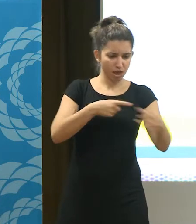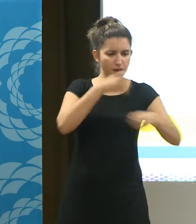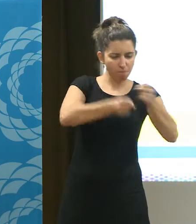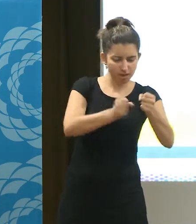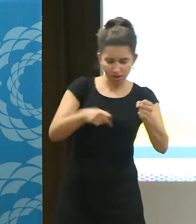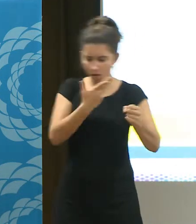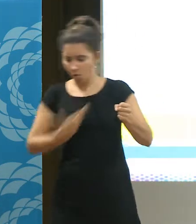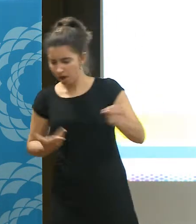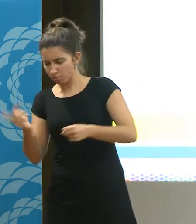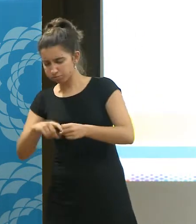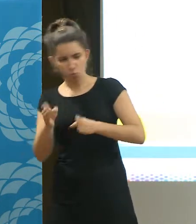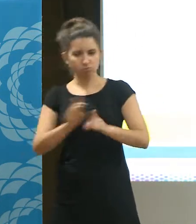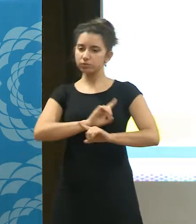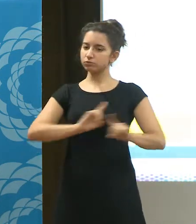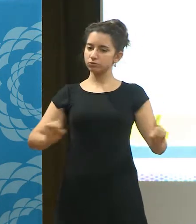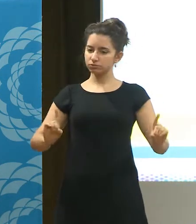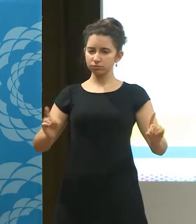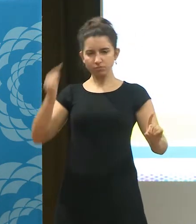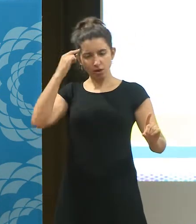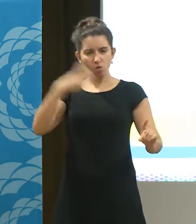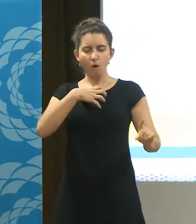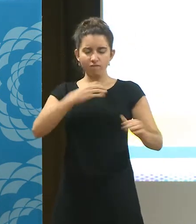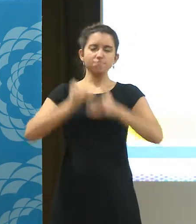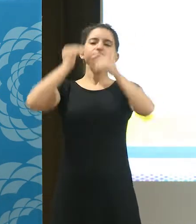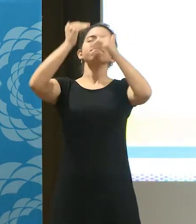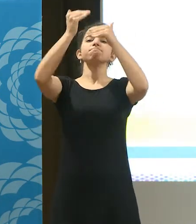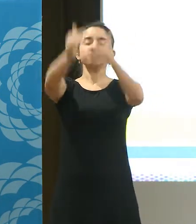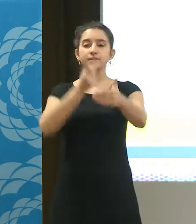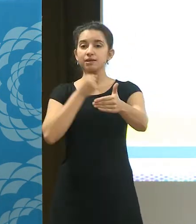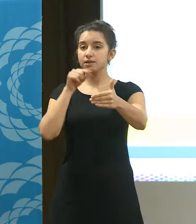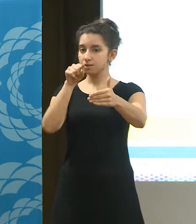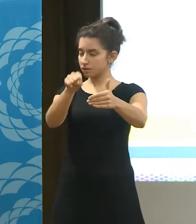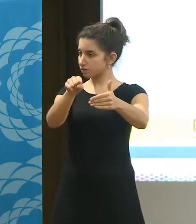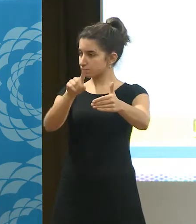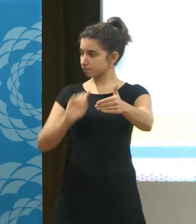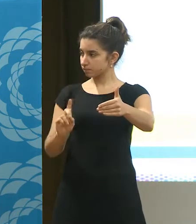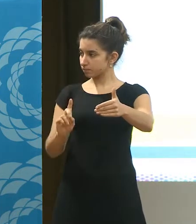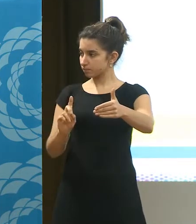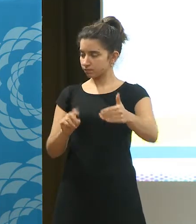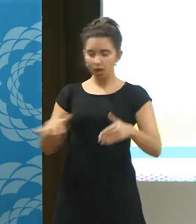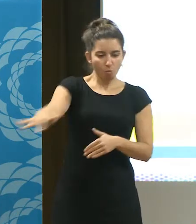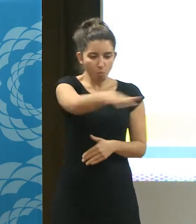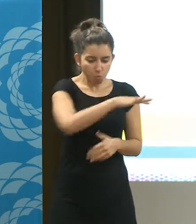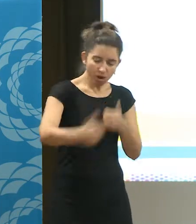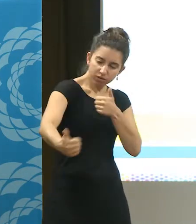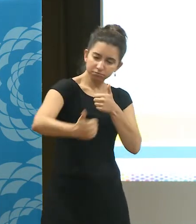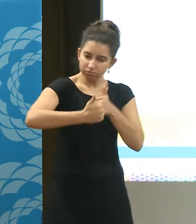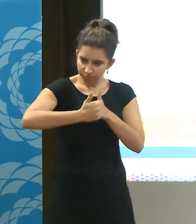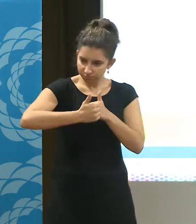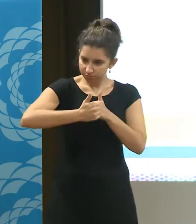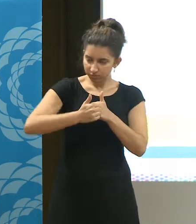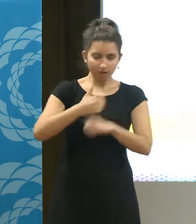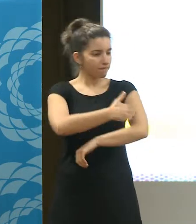gobierno. Nosotros creemos y vamos más allá de eso. Lo que sabemos sí es que estamos con los sectores populares, estamos con nuestros